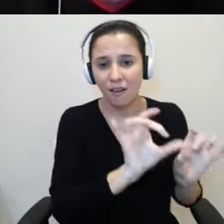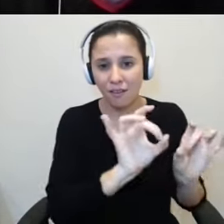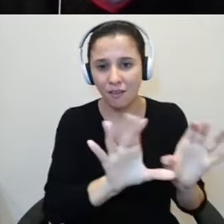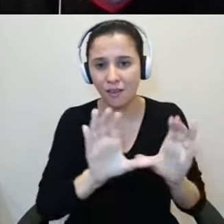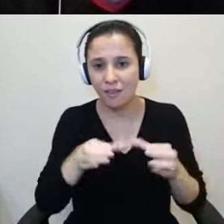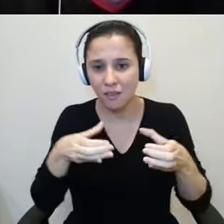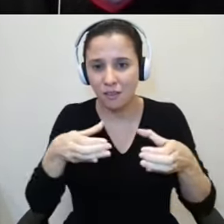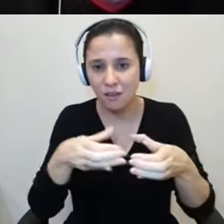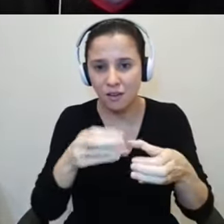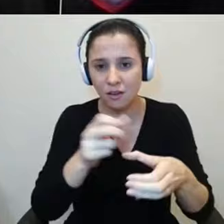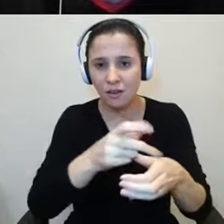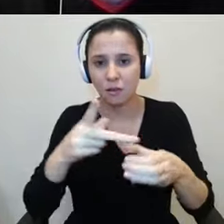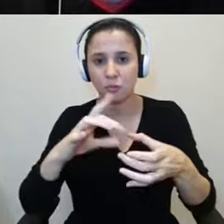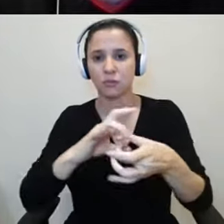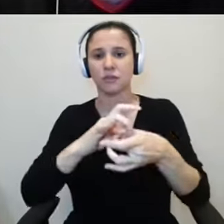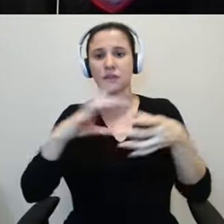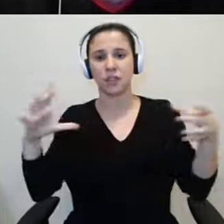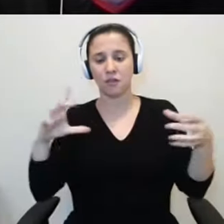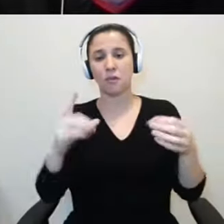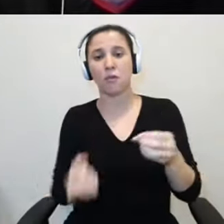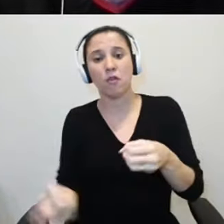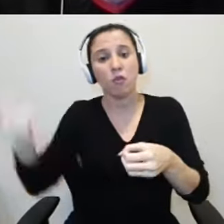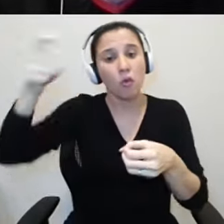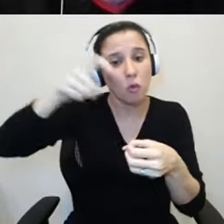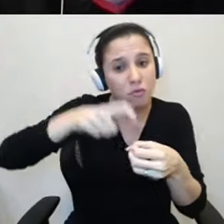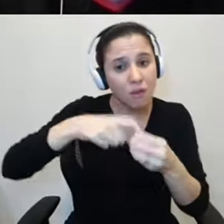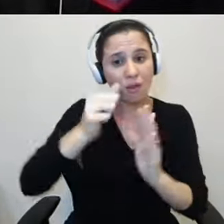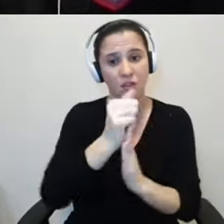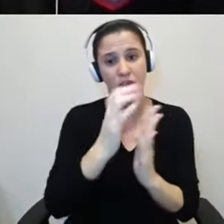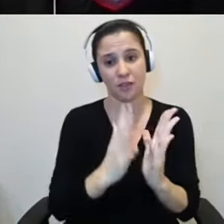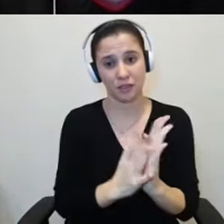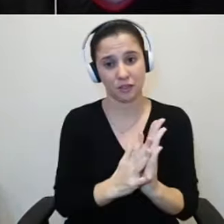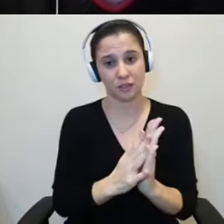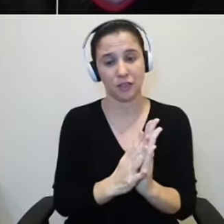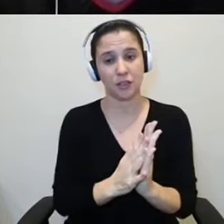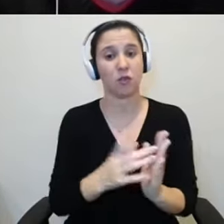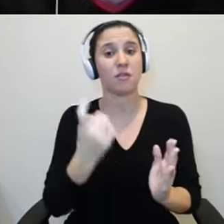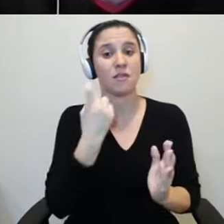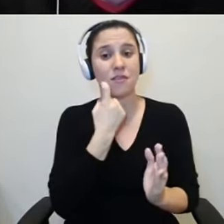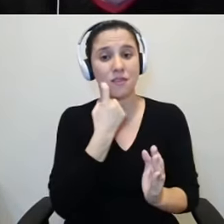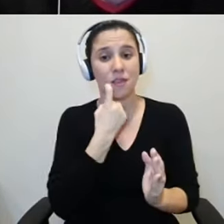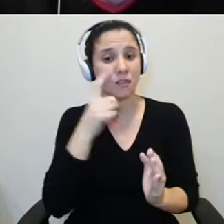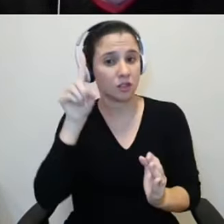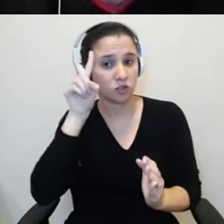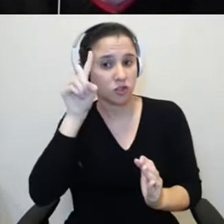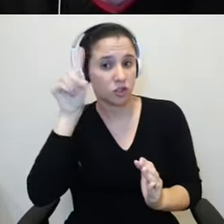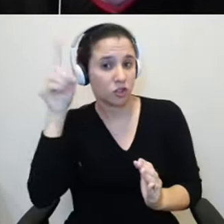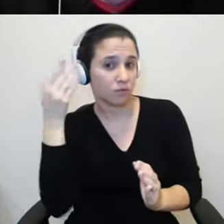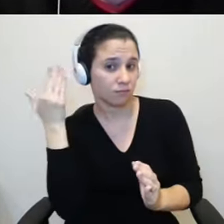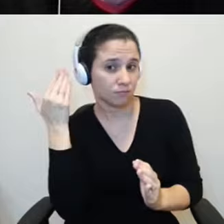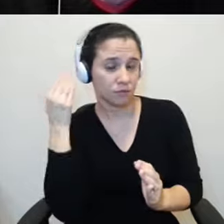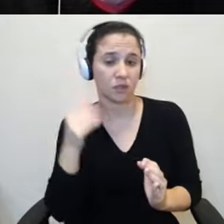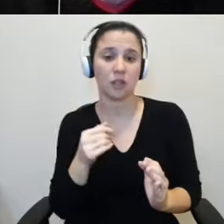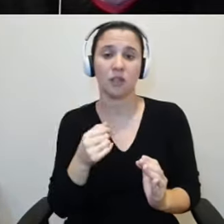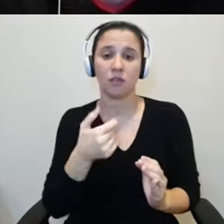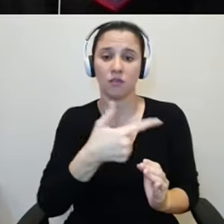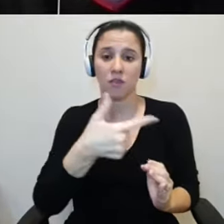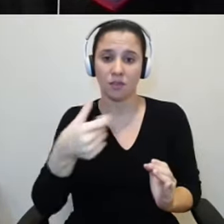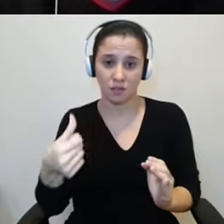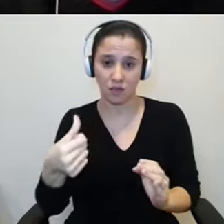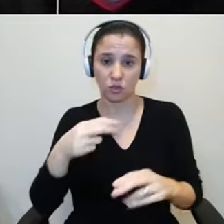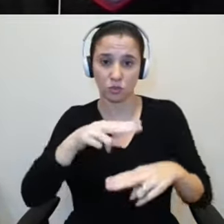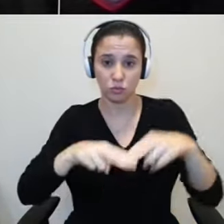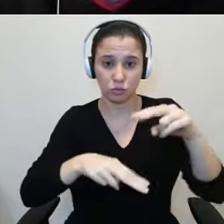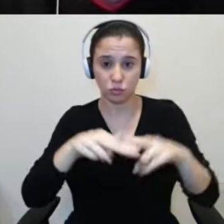atividades. Então, na sexta-feira, dia 26 de junho, a sexta-feira agora, foi publicado esse documento, é a portaria